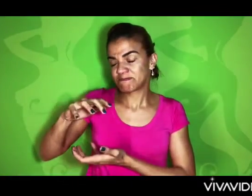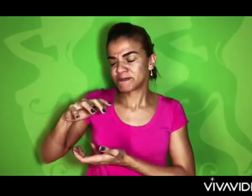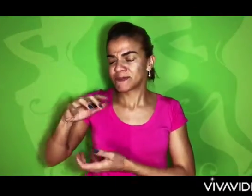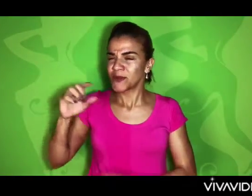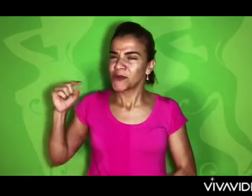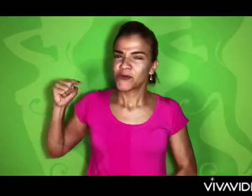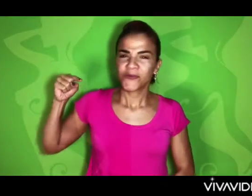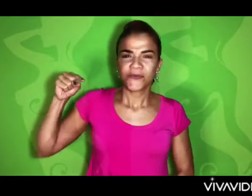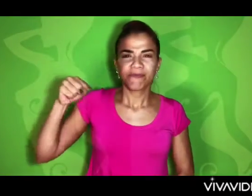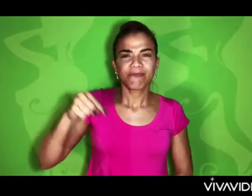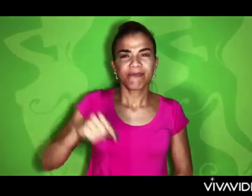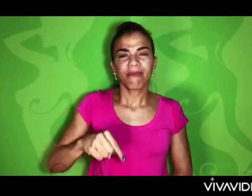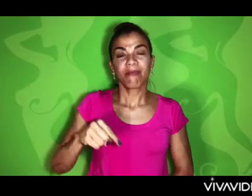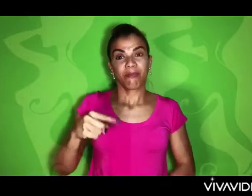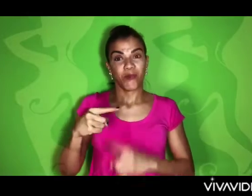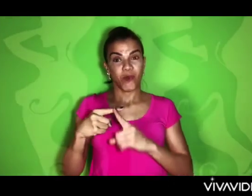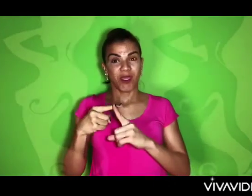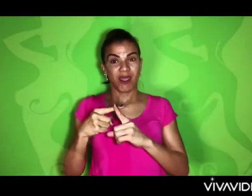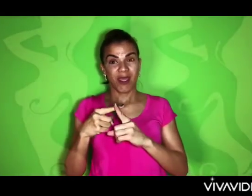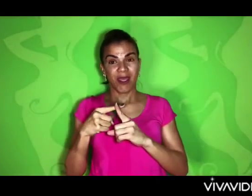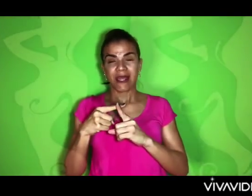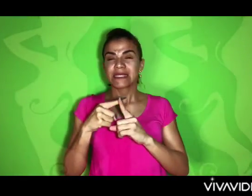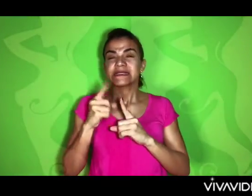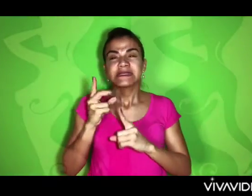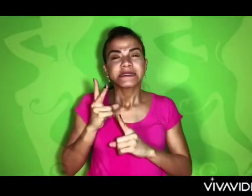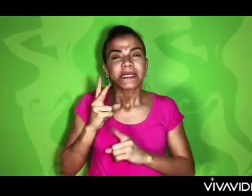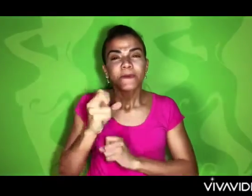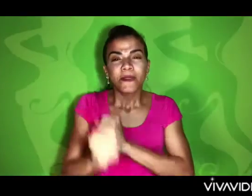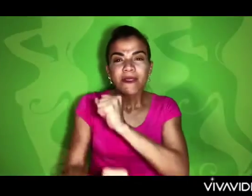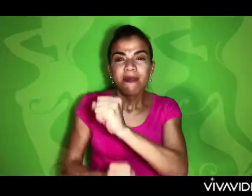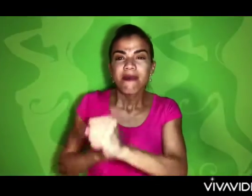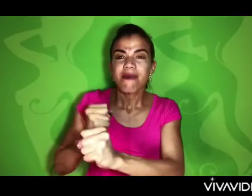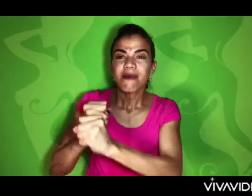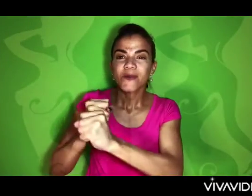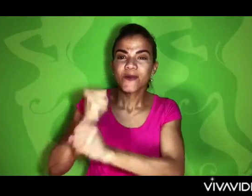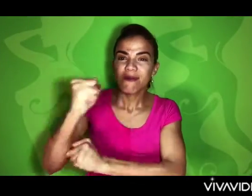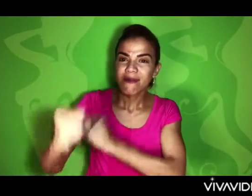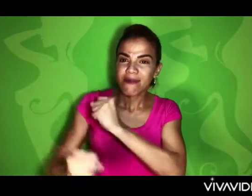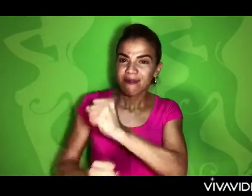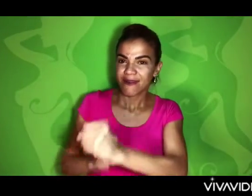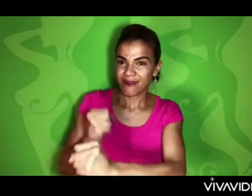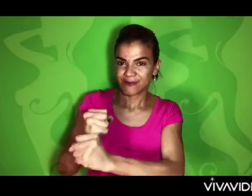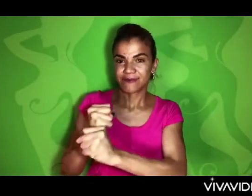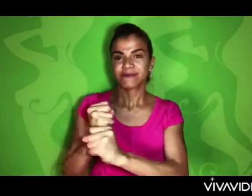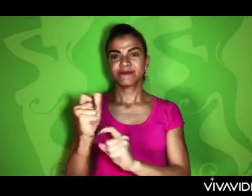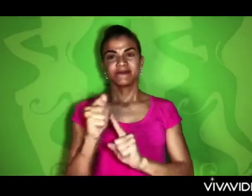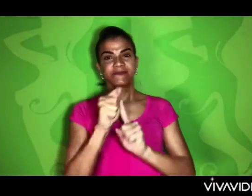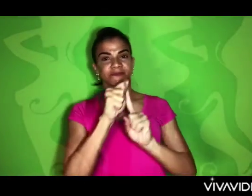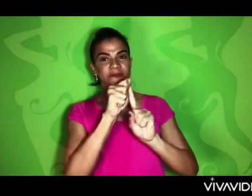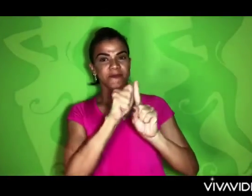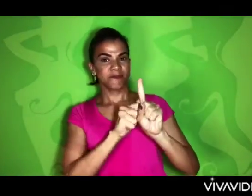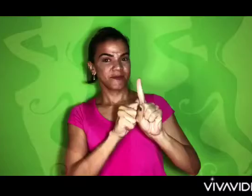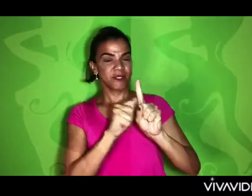as mulheres mais experientes pois bem eu venho aqui porque uma vez Porã